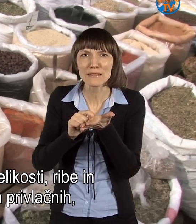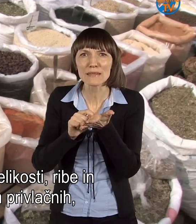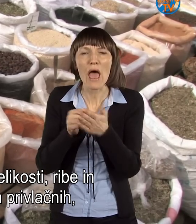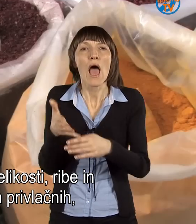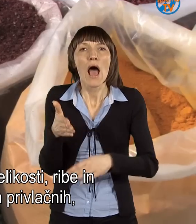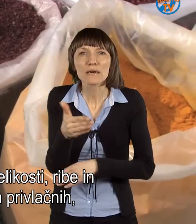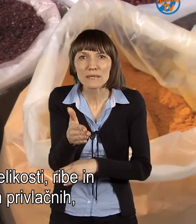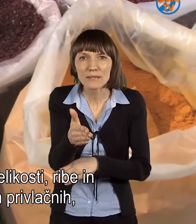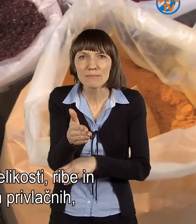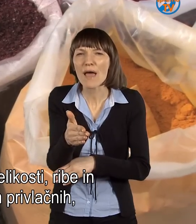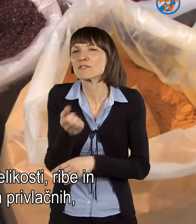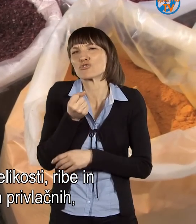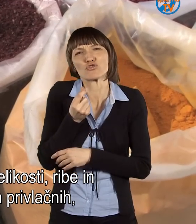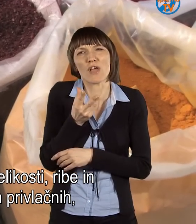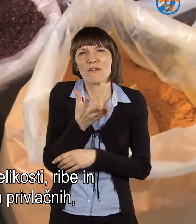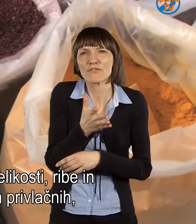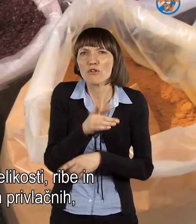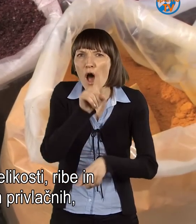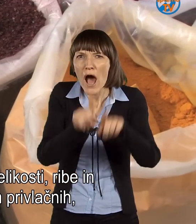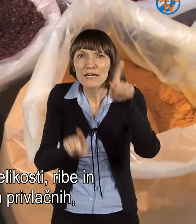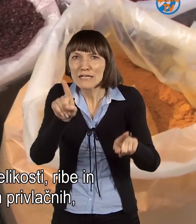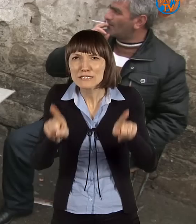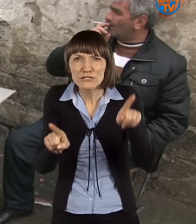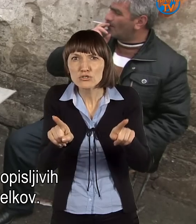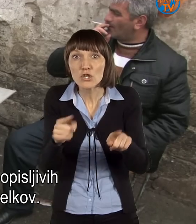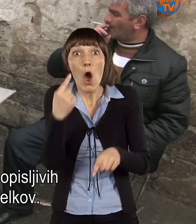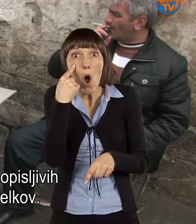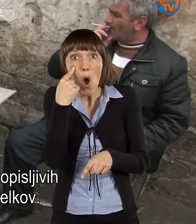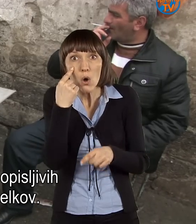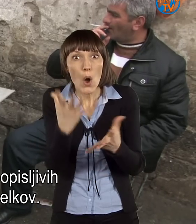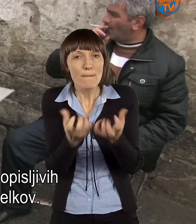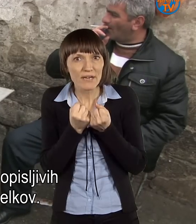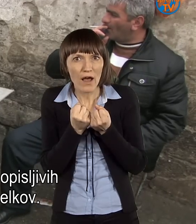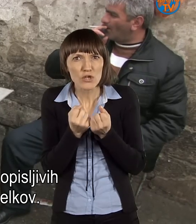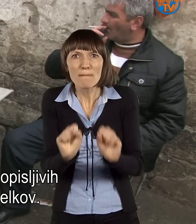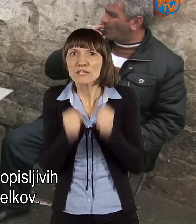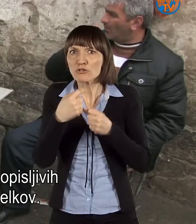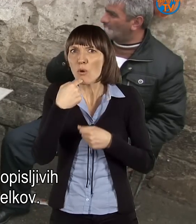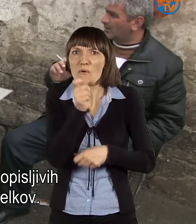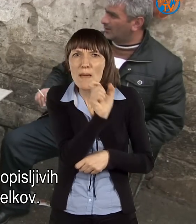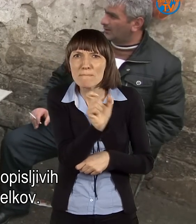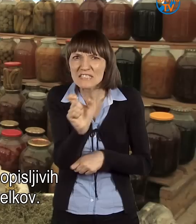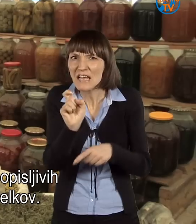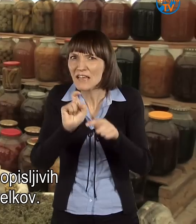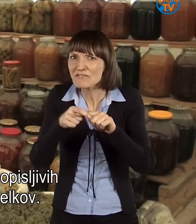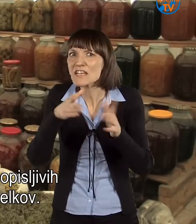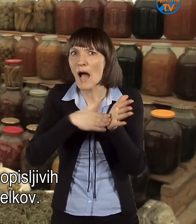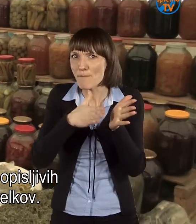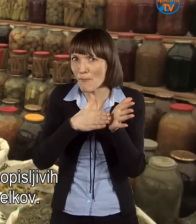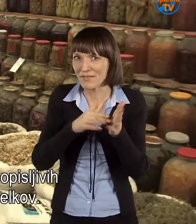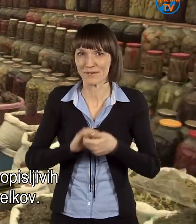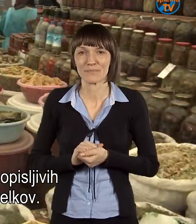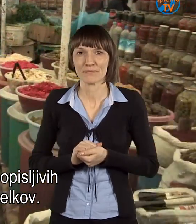velikosti, ribe in nešteto drugih očem privlačnih, a z besedo težko opisljivih pridelkov in